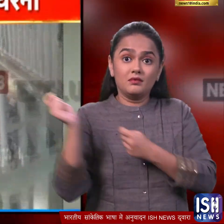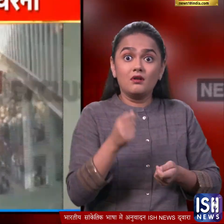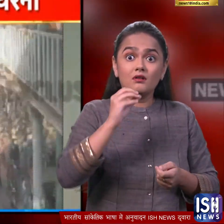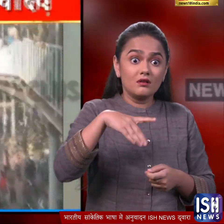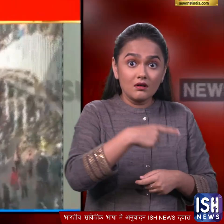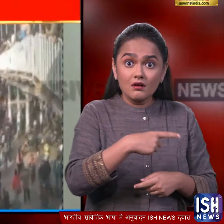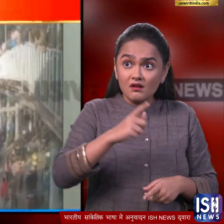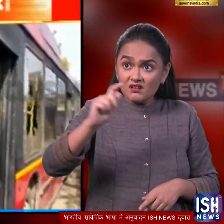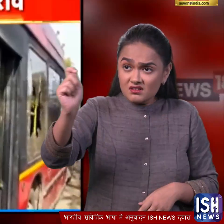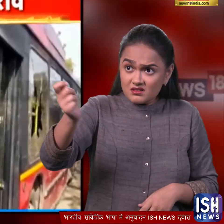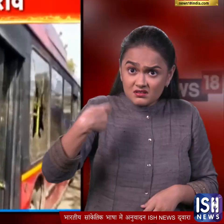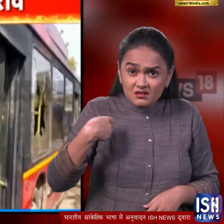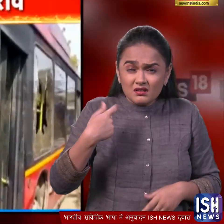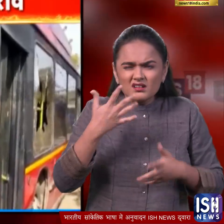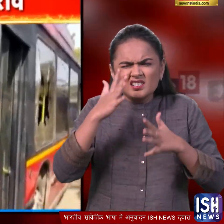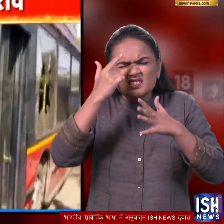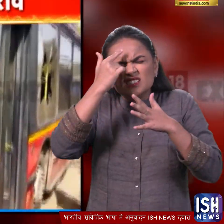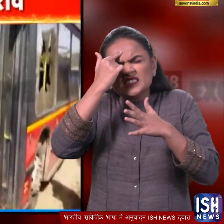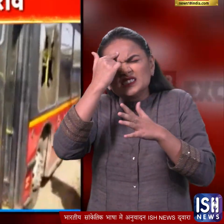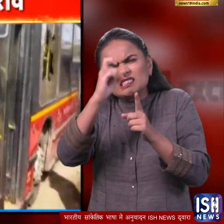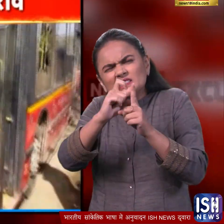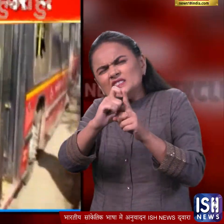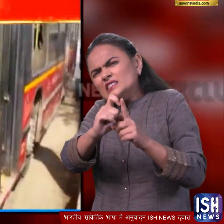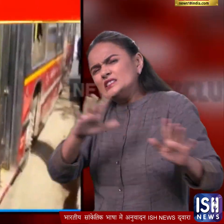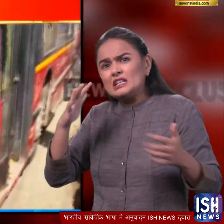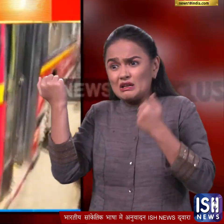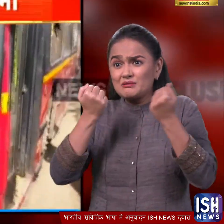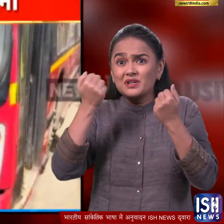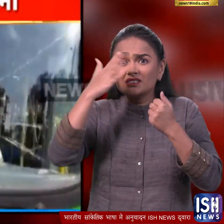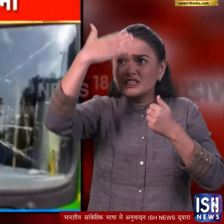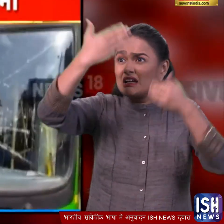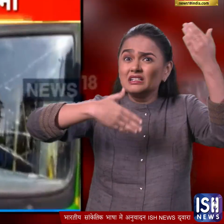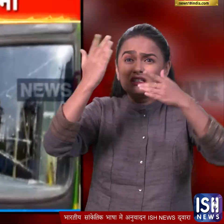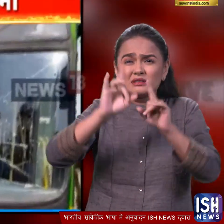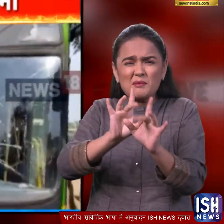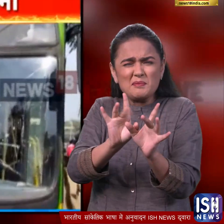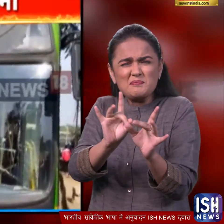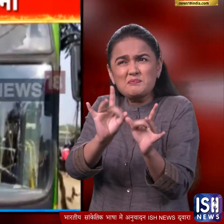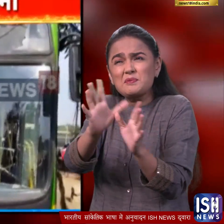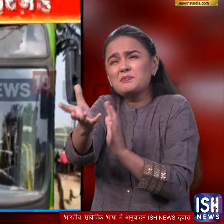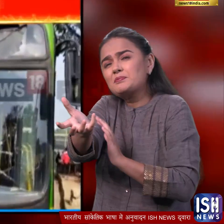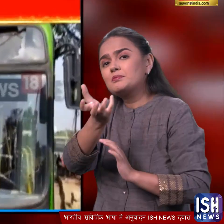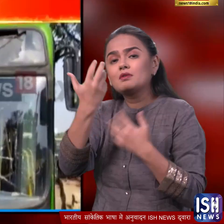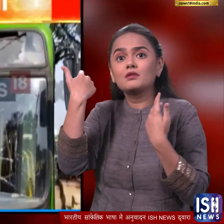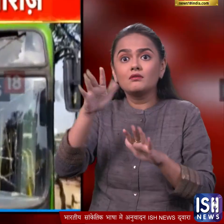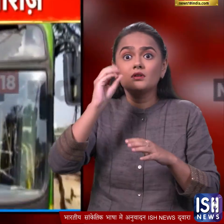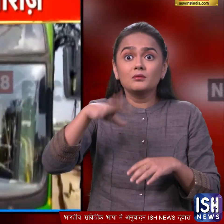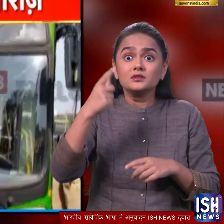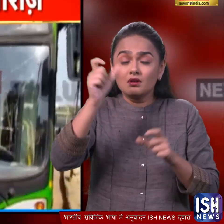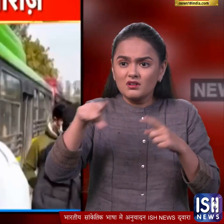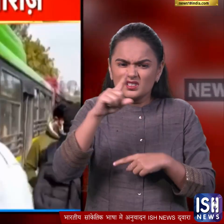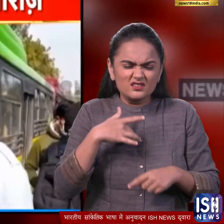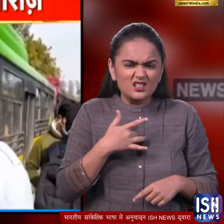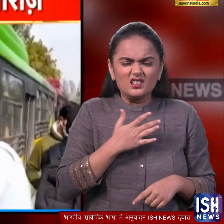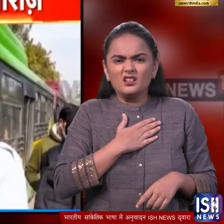उनके सब्र की सीमा खत्म हो गई। फिर जो गुस्सा फूटा तो कई बसों के शीशे चकनाचूर हो गए। हालांकि आम लोगों की परेशानी देखकर वो भी